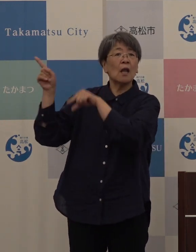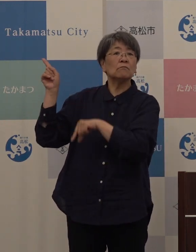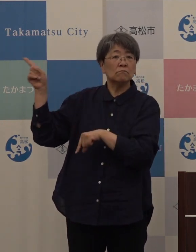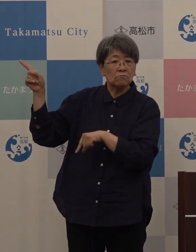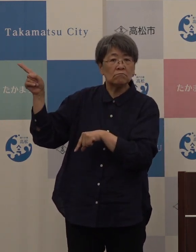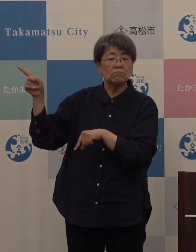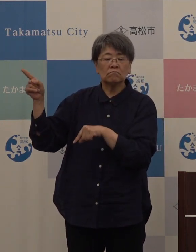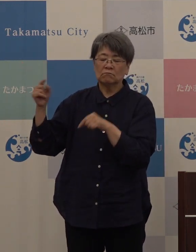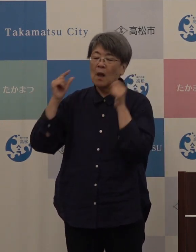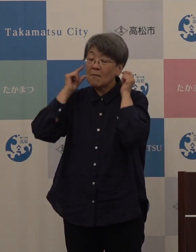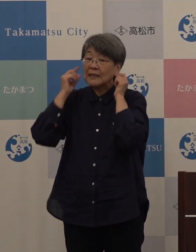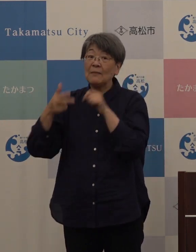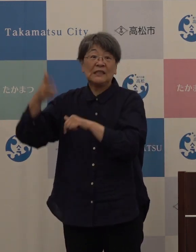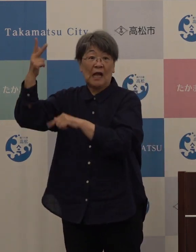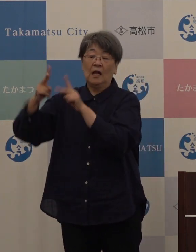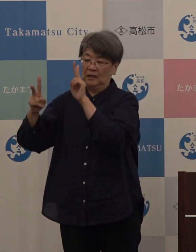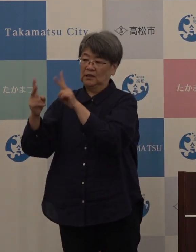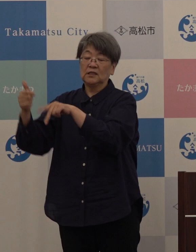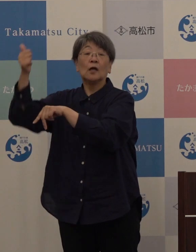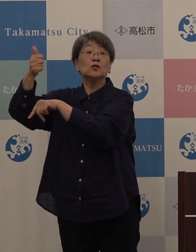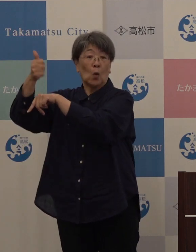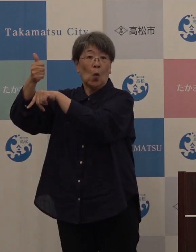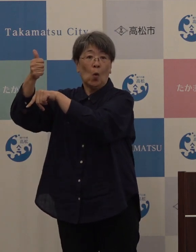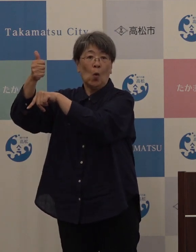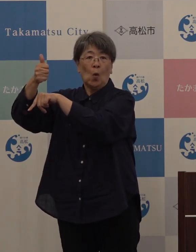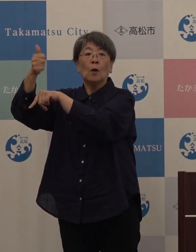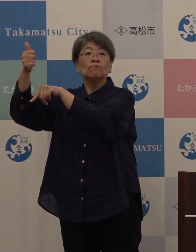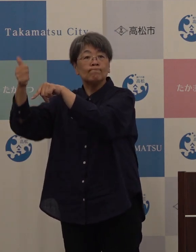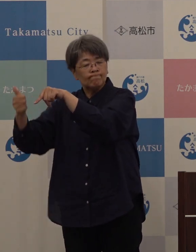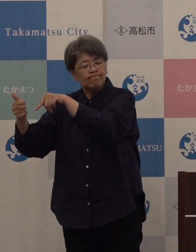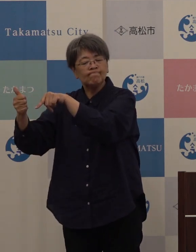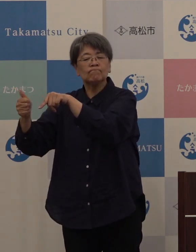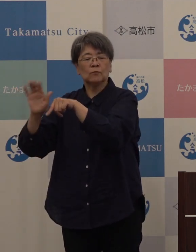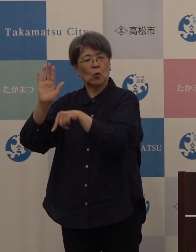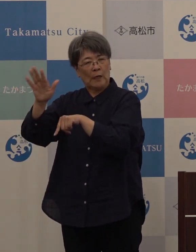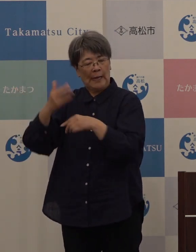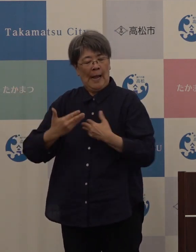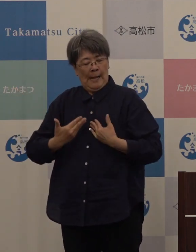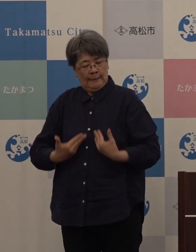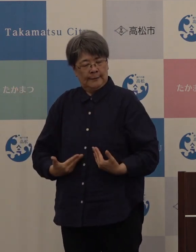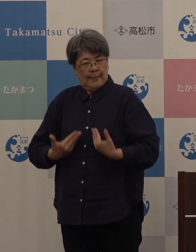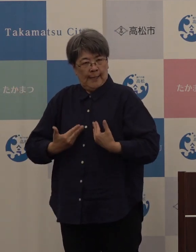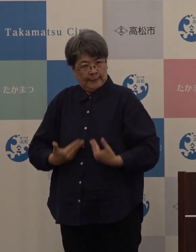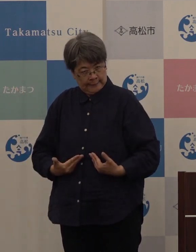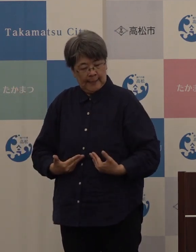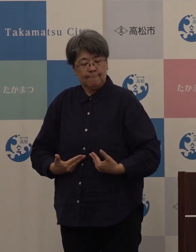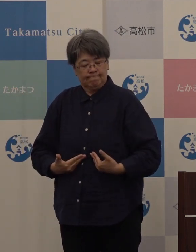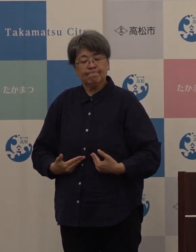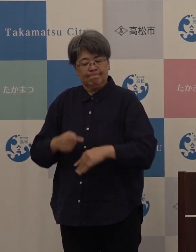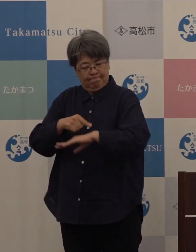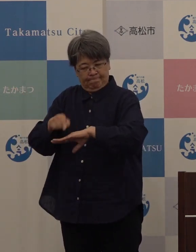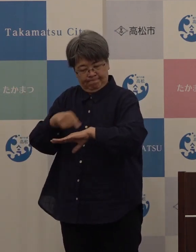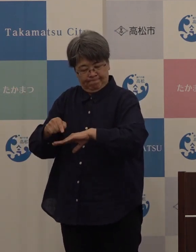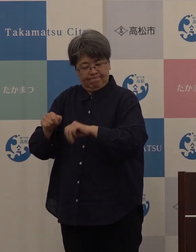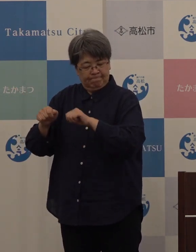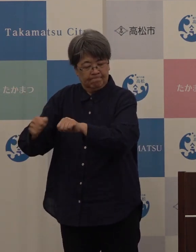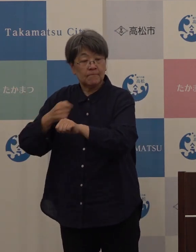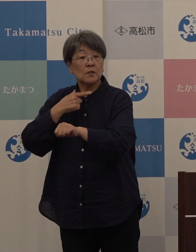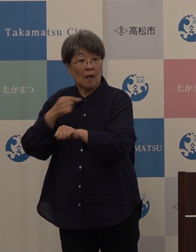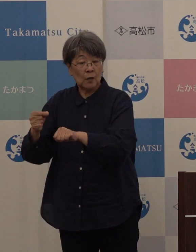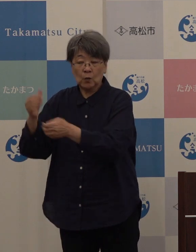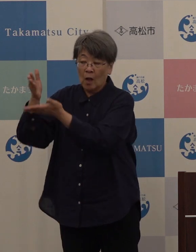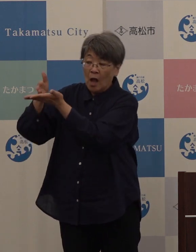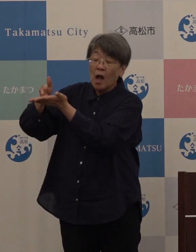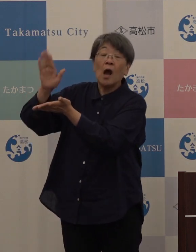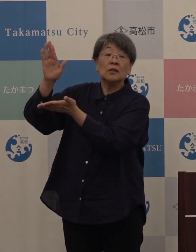鍋社長あたりがリーダーシップを取って安全に確保に尽力していただけるというふうに思ってましたが、まあ、